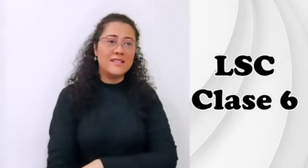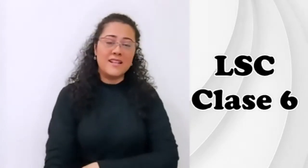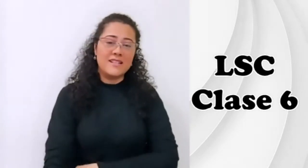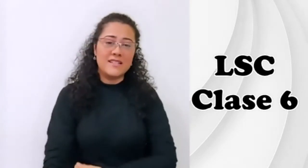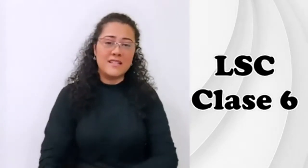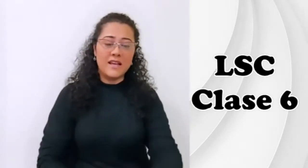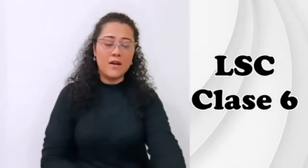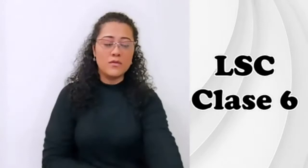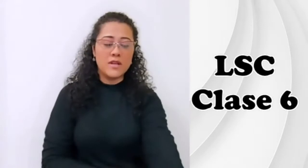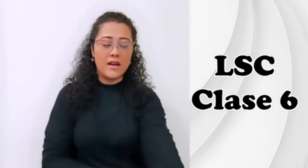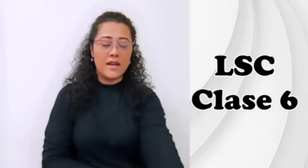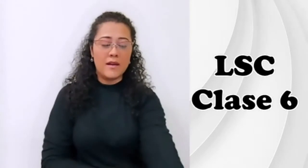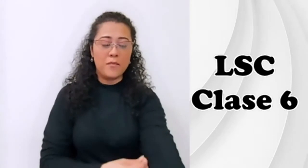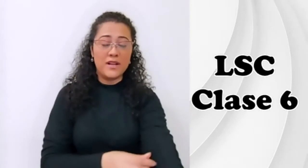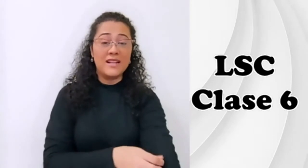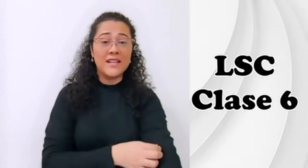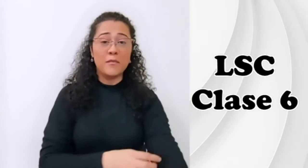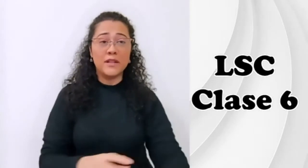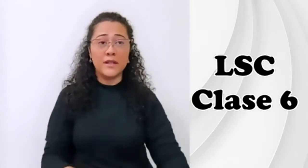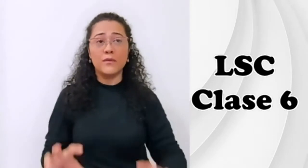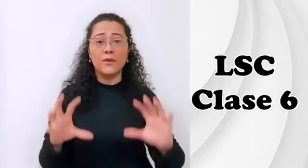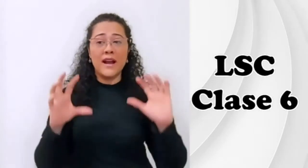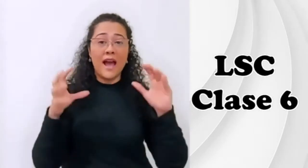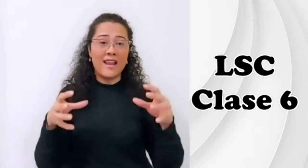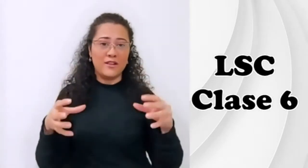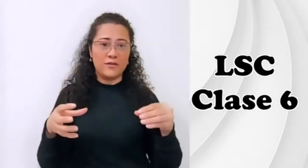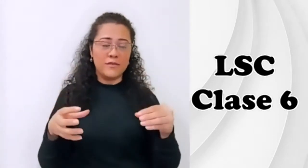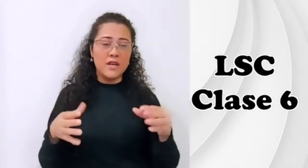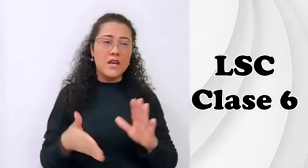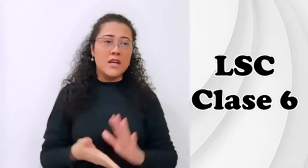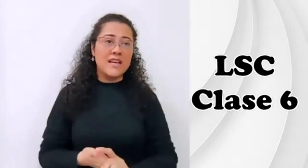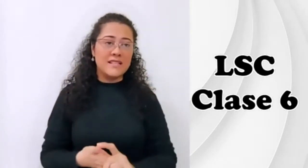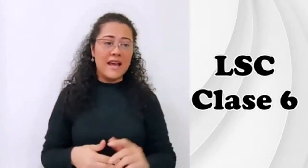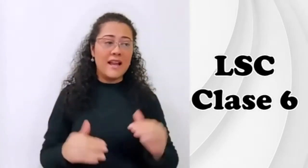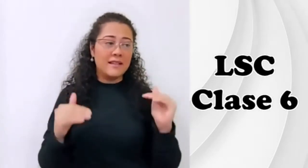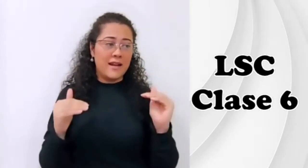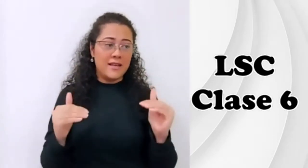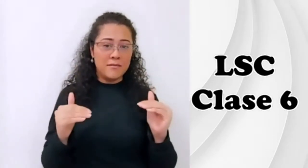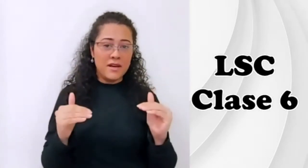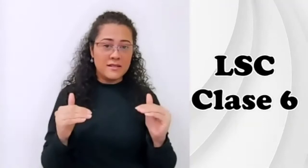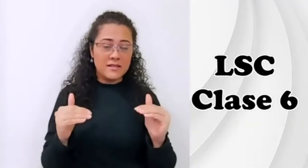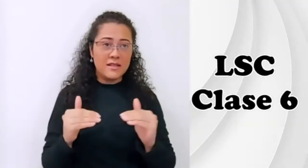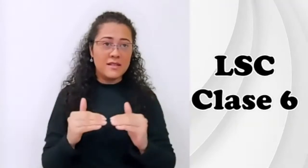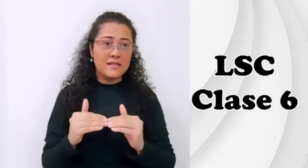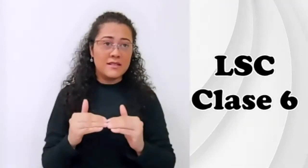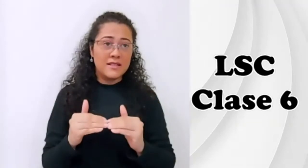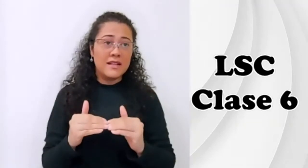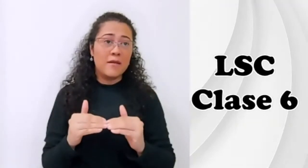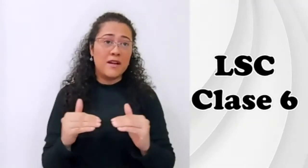Se necesita poner al intérprete en un lugar alto, ya sea en la tarima, si la